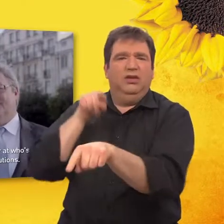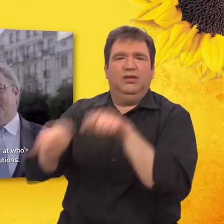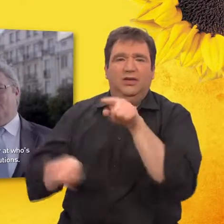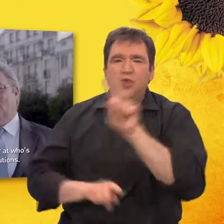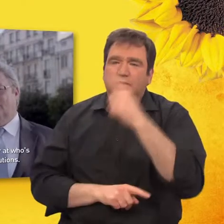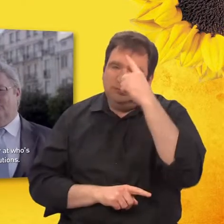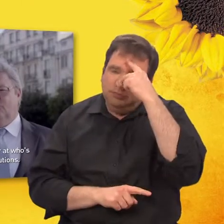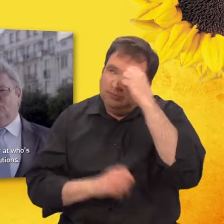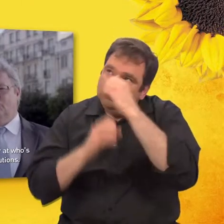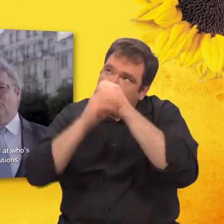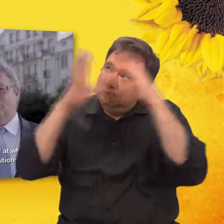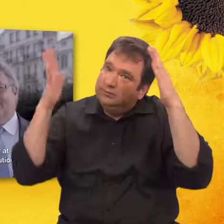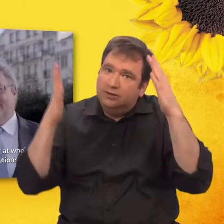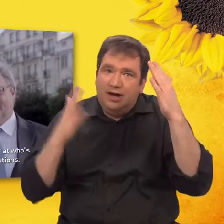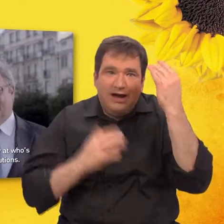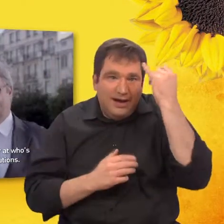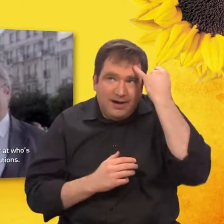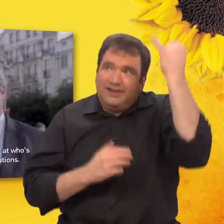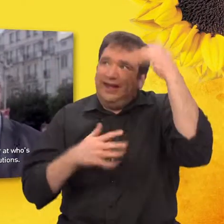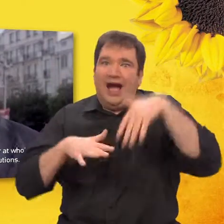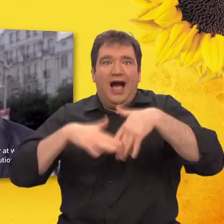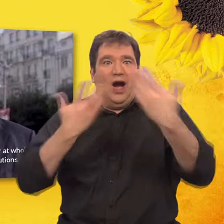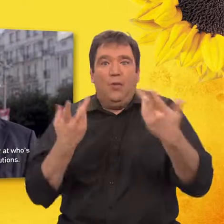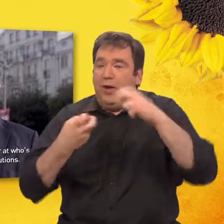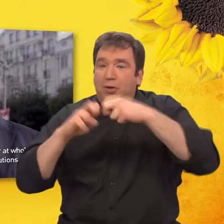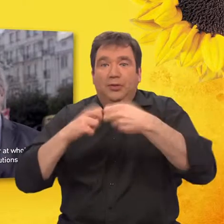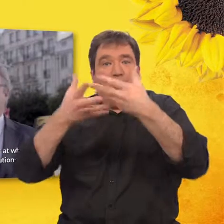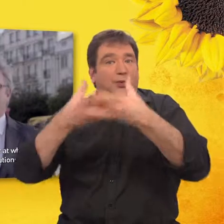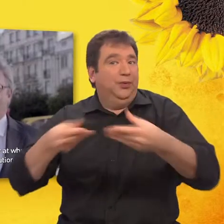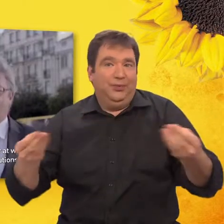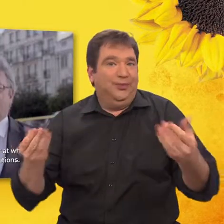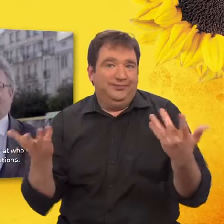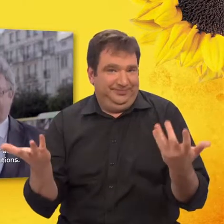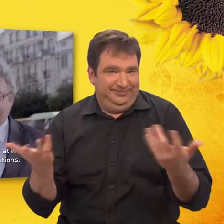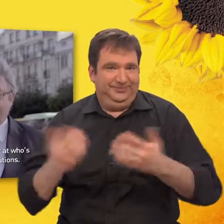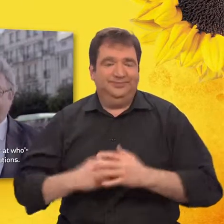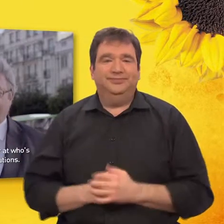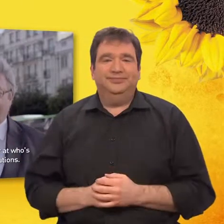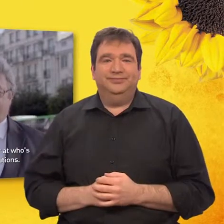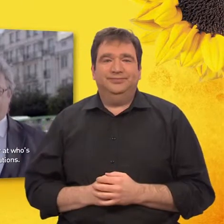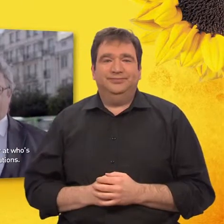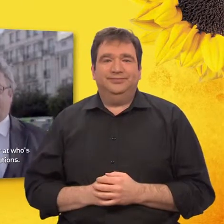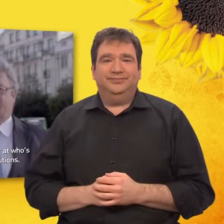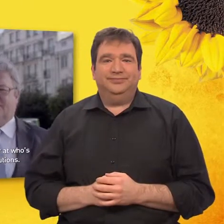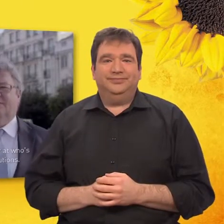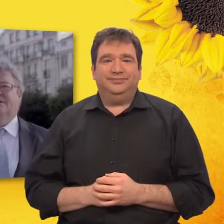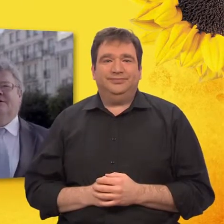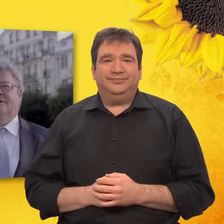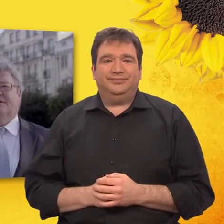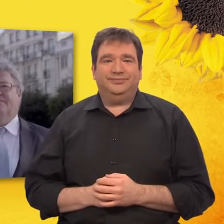Da geht es mehr darum, Schuldzuweisungen zu organisieren, als Lösungen